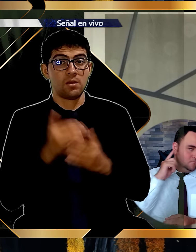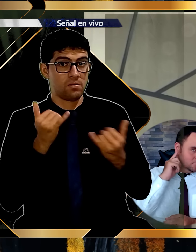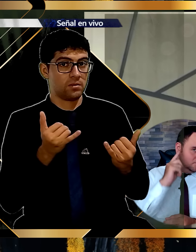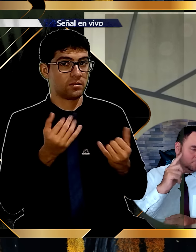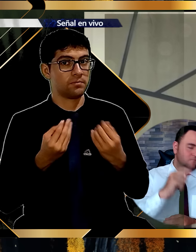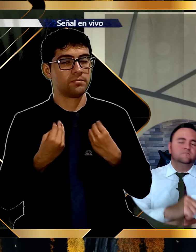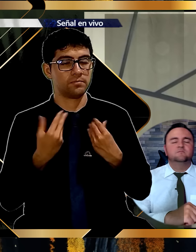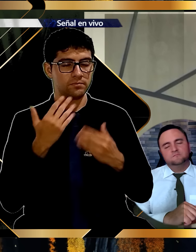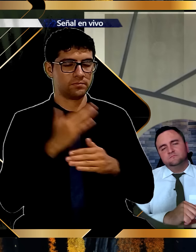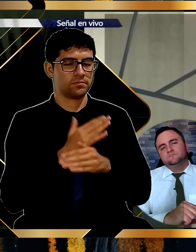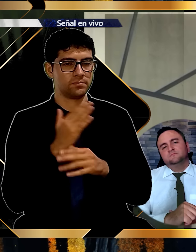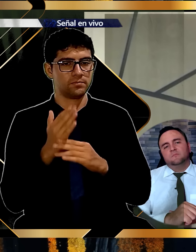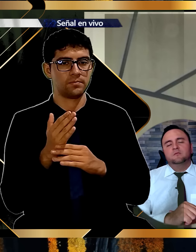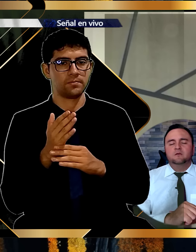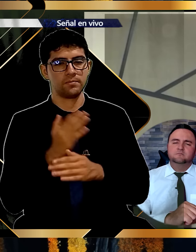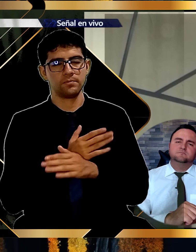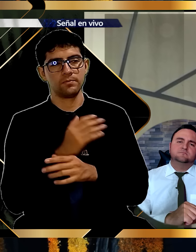Es terrible, pero no es ni la mitad.